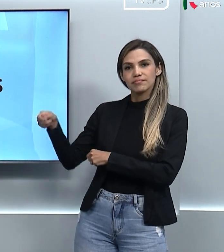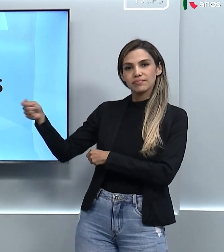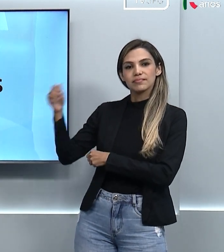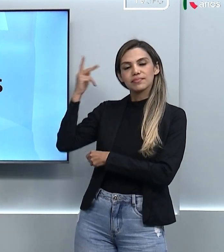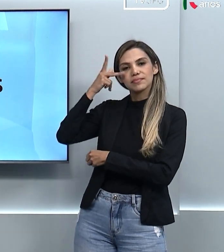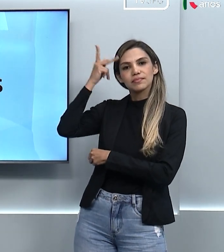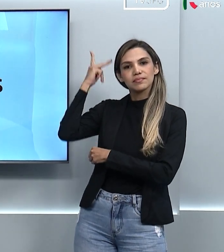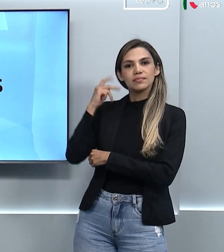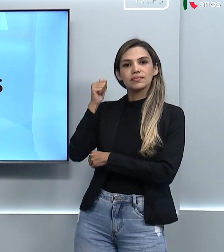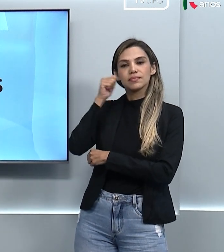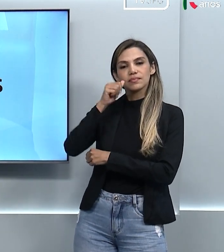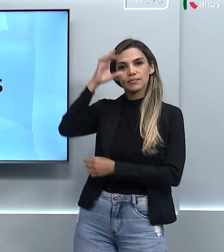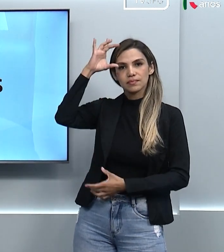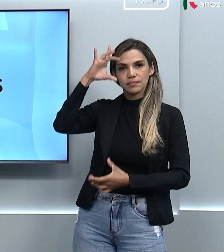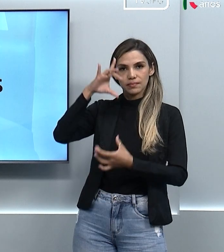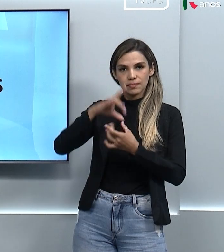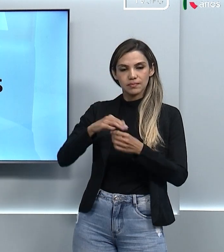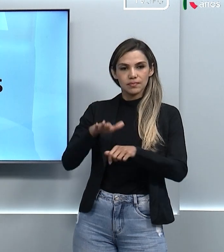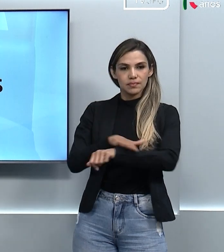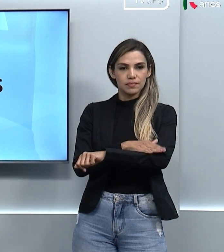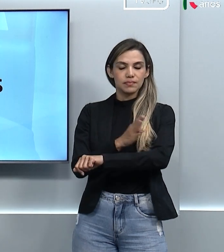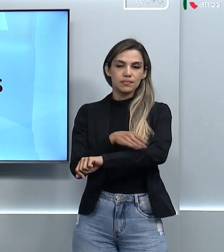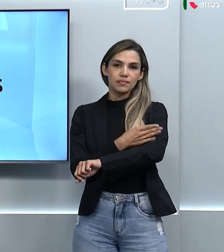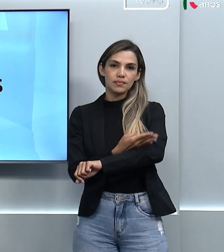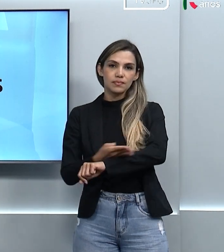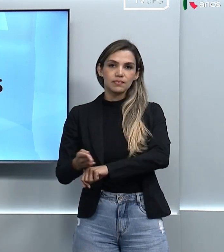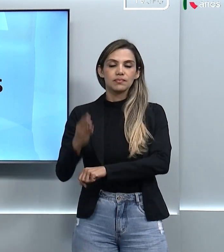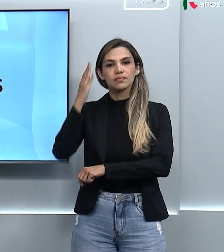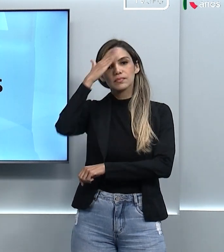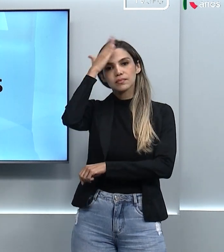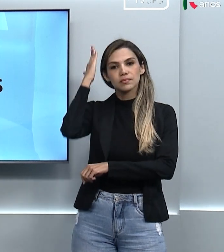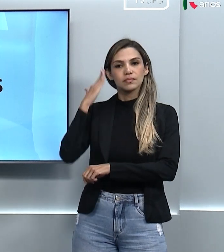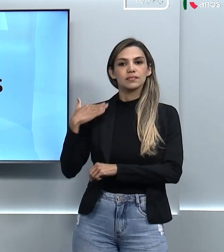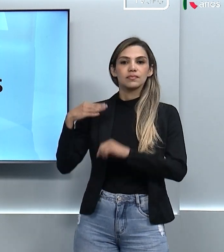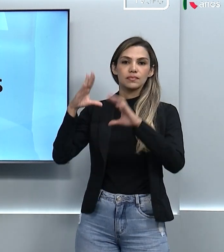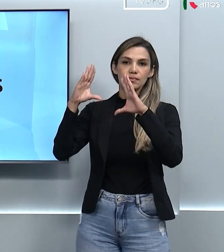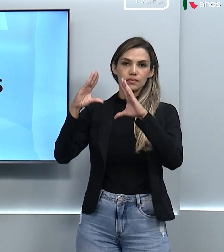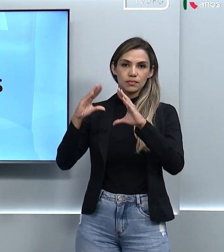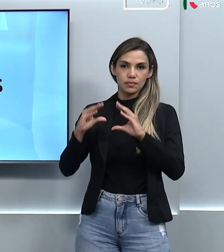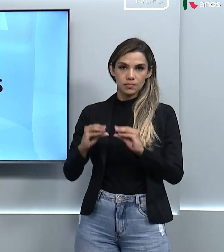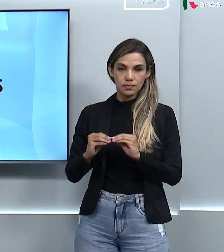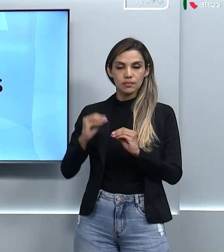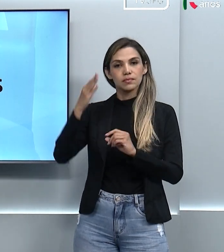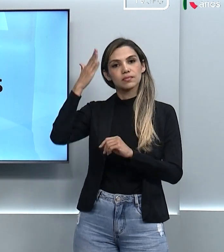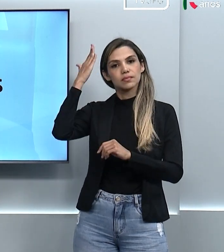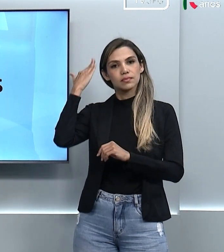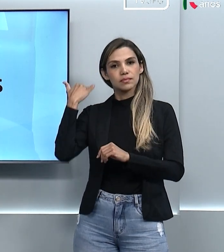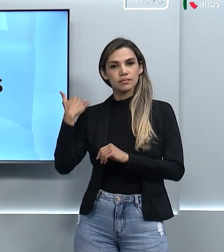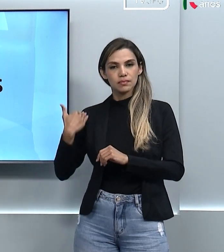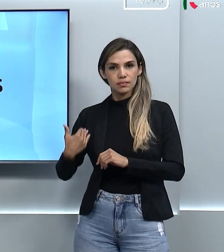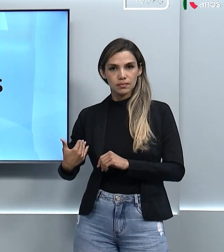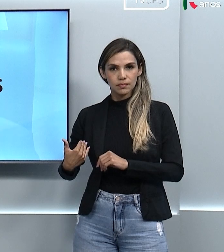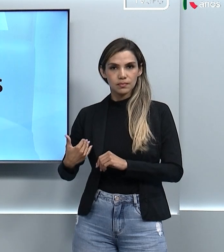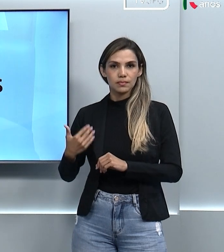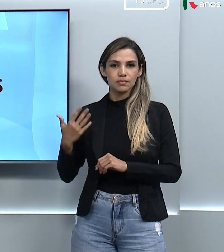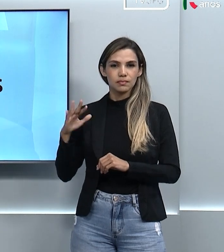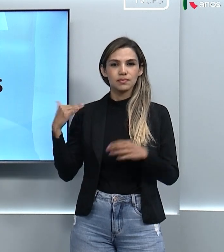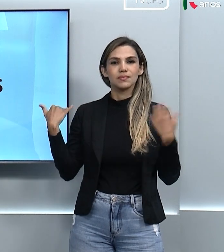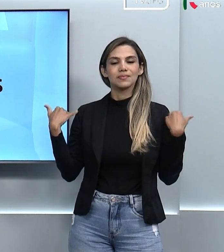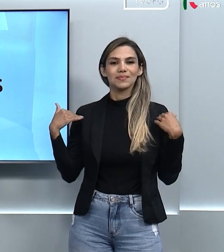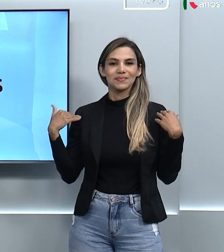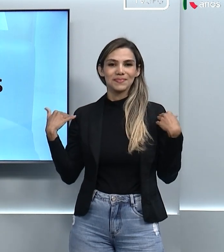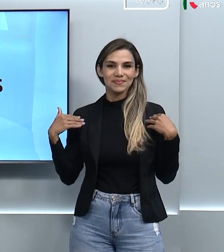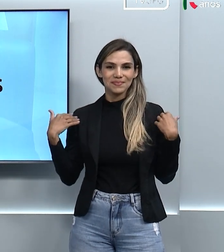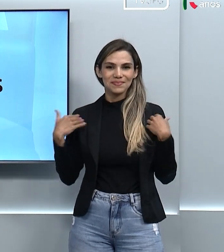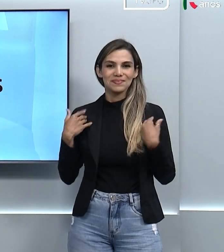Camila Maia, uma mulher cis, de pele clara, tenho cabelos escuros, lisos, mais ou menos na altura dos